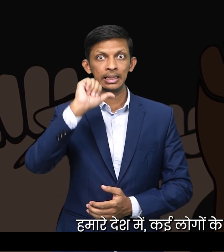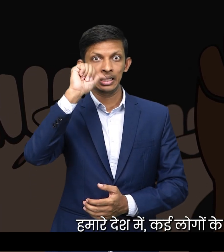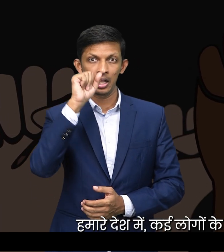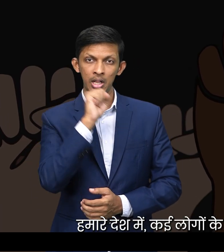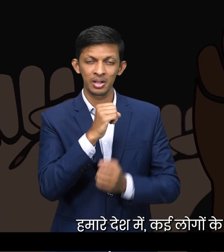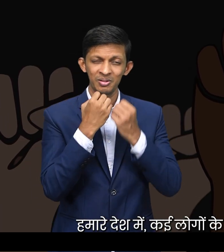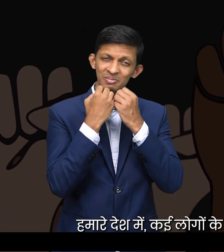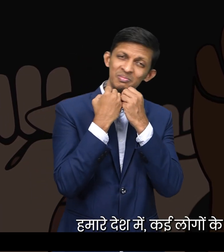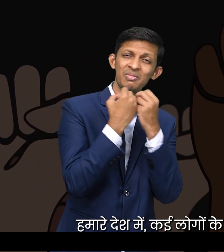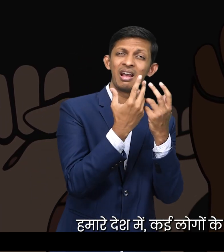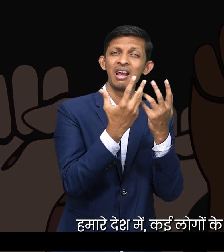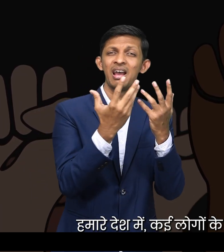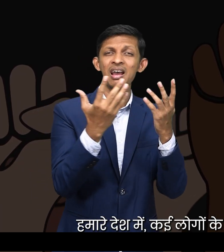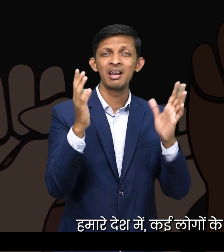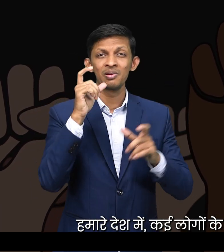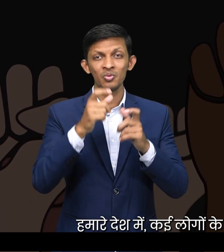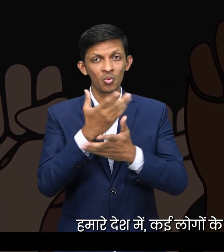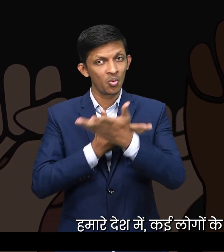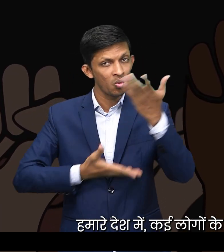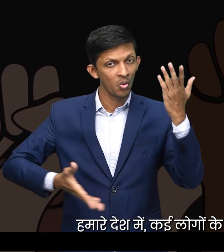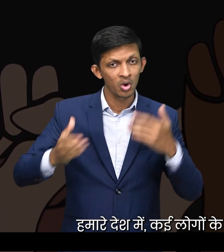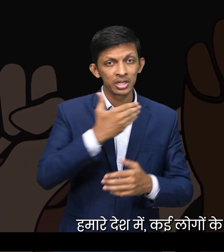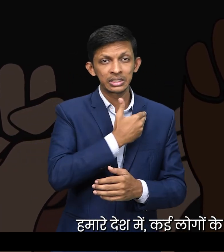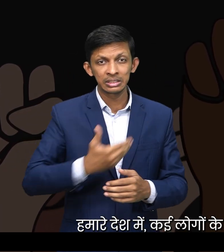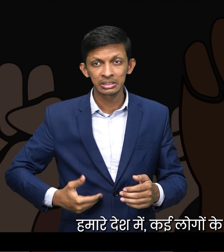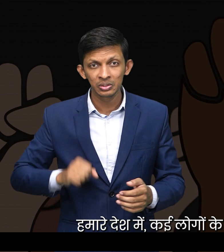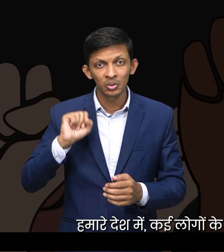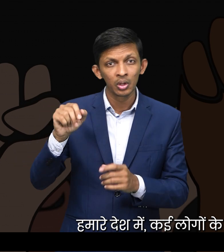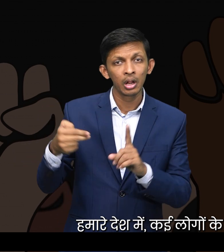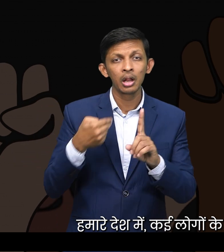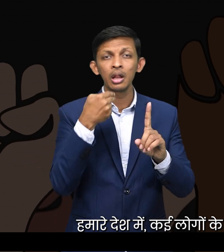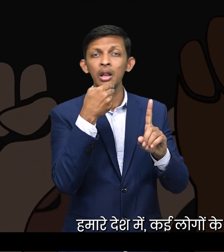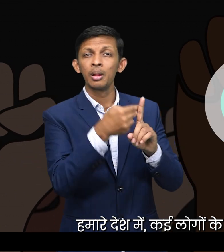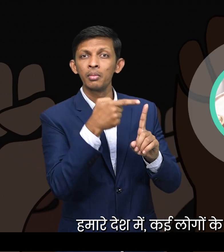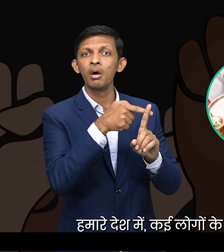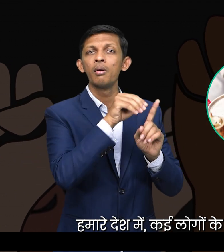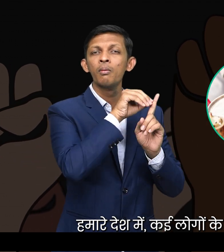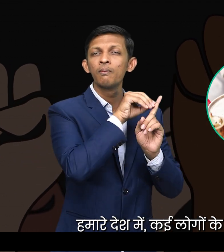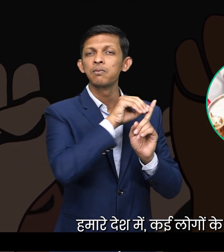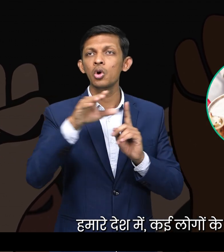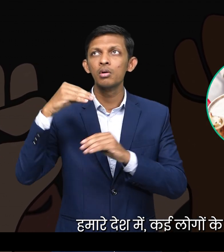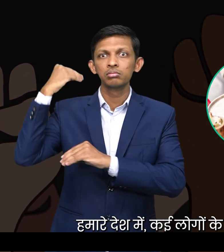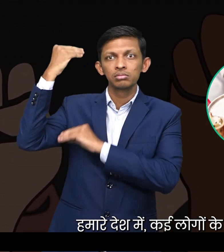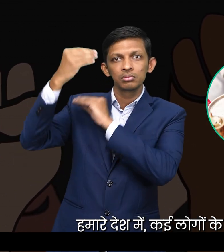हमारे देश में कई लोगों के पास जातिगत नाम होते हैं जो समूह के भीतर